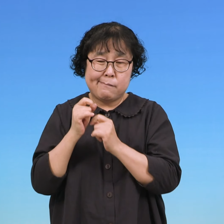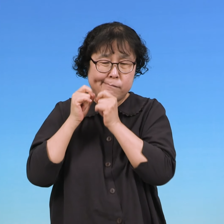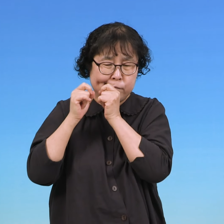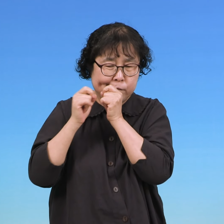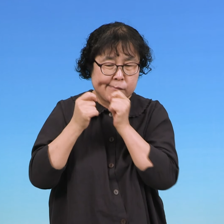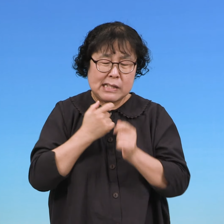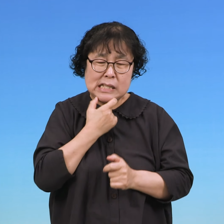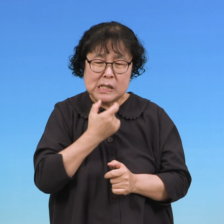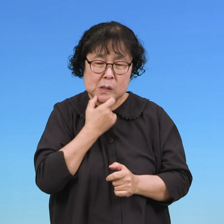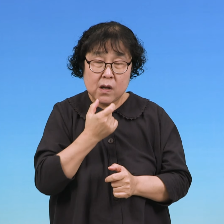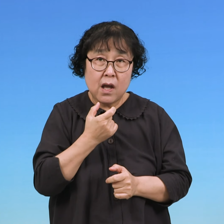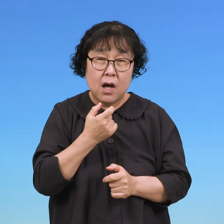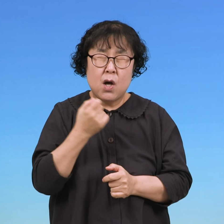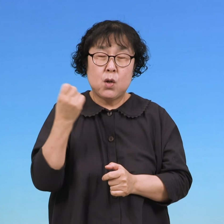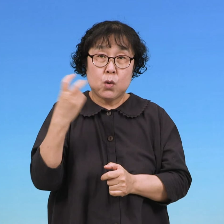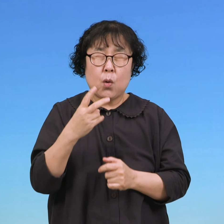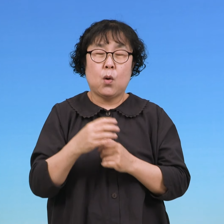심지어는 이용하고